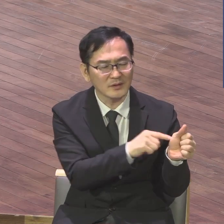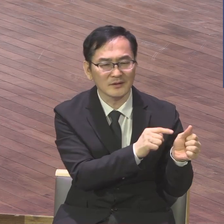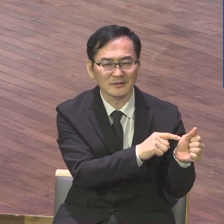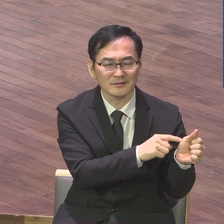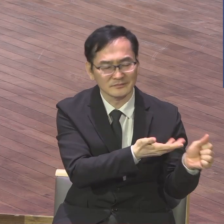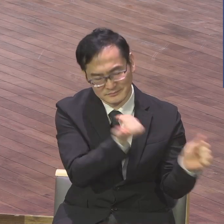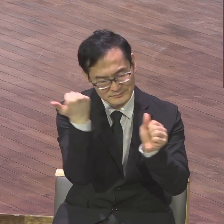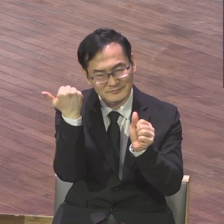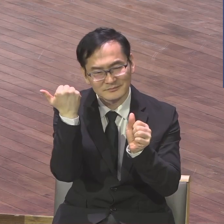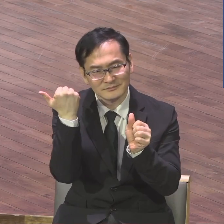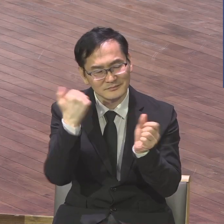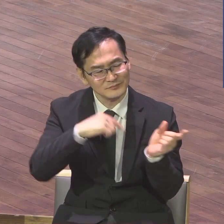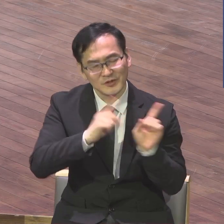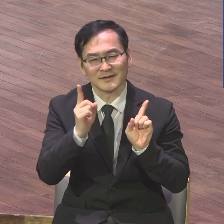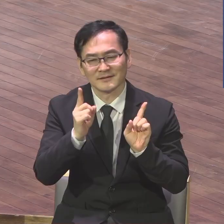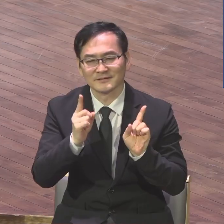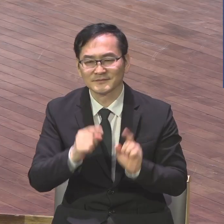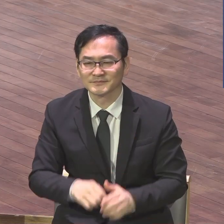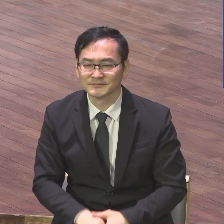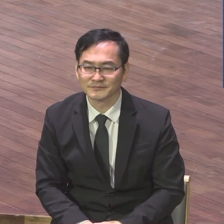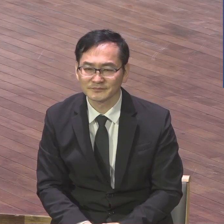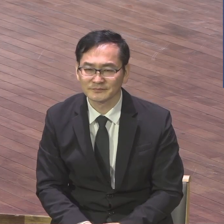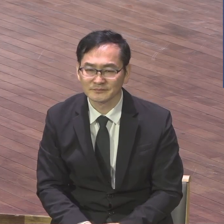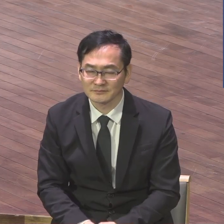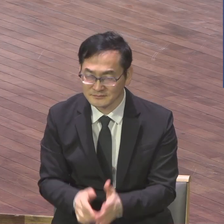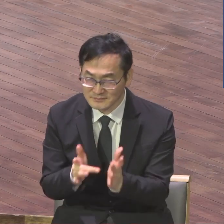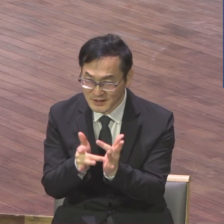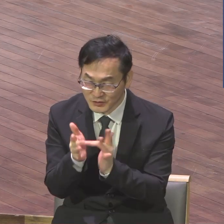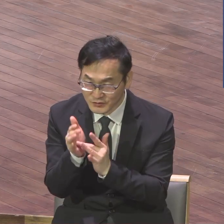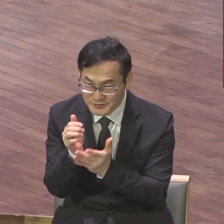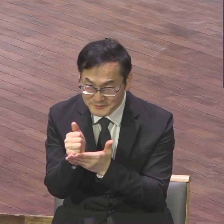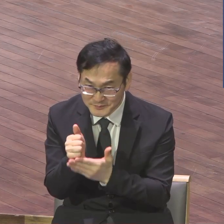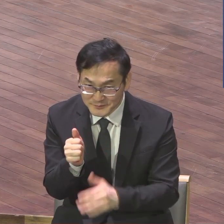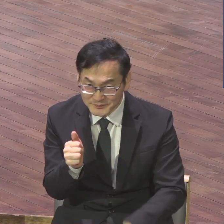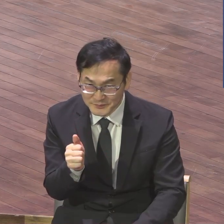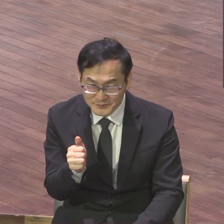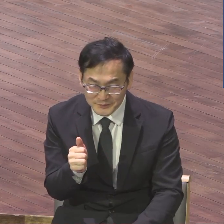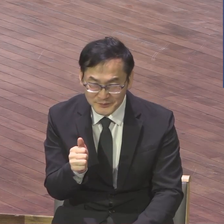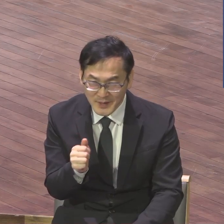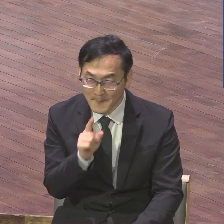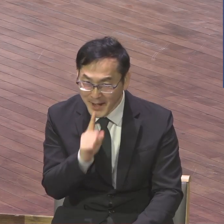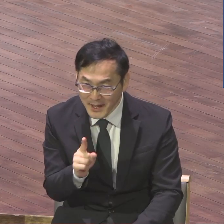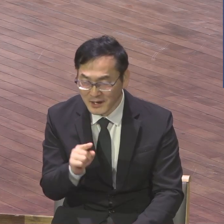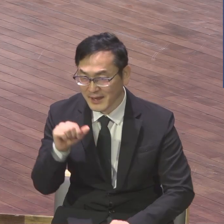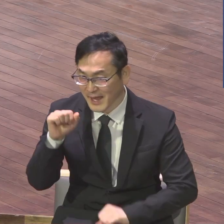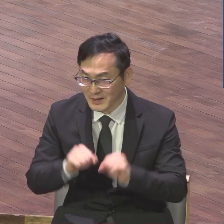것입니다. 예수님은 한마디도 행동 하나도